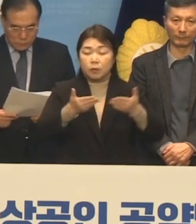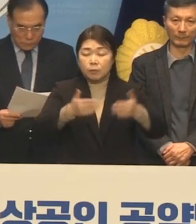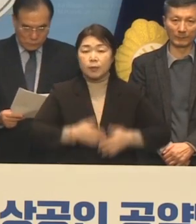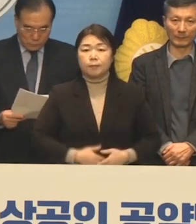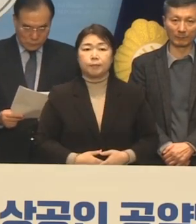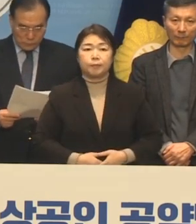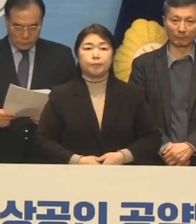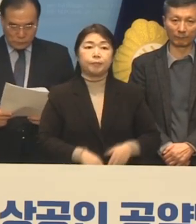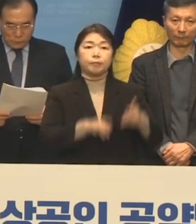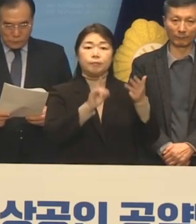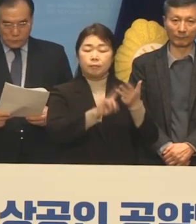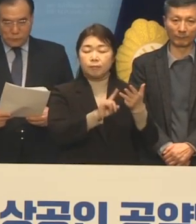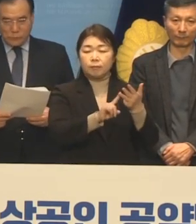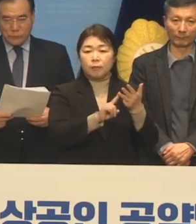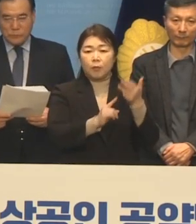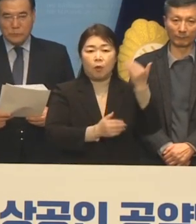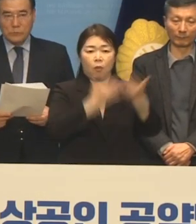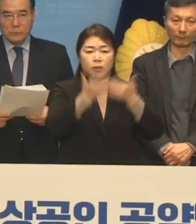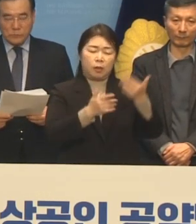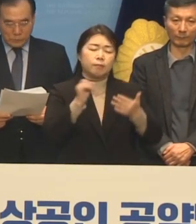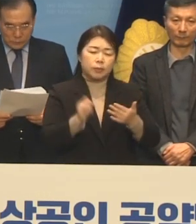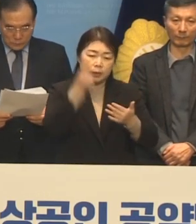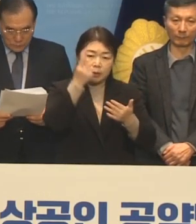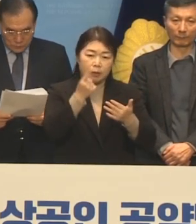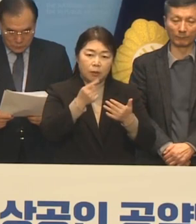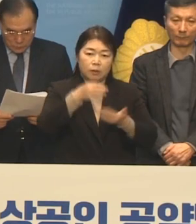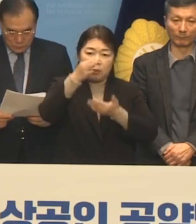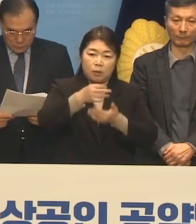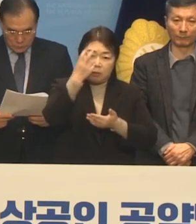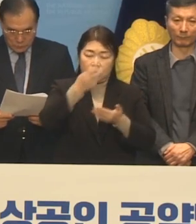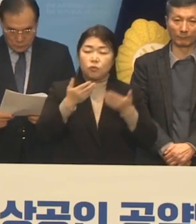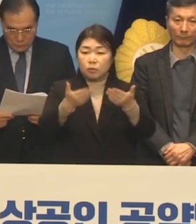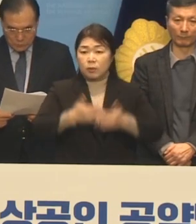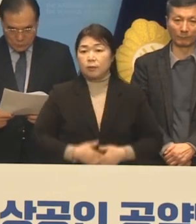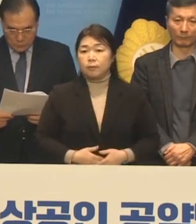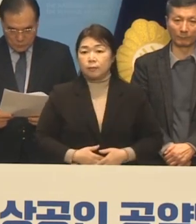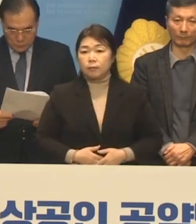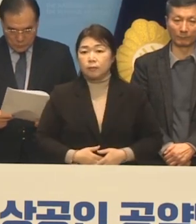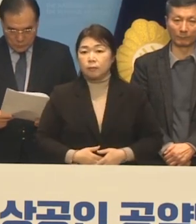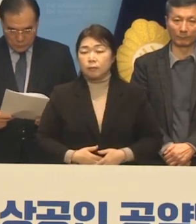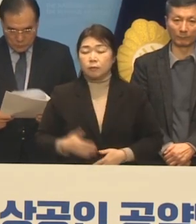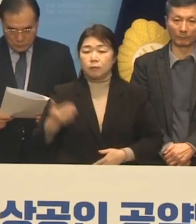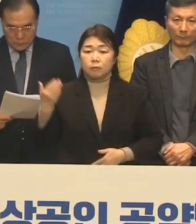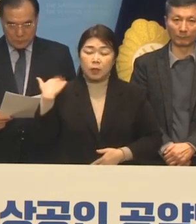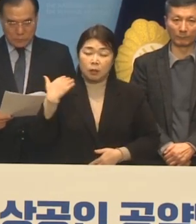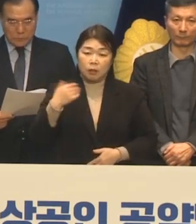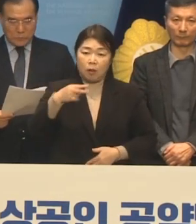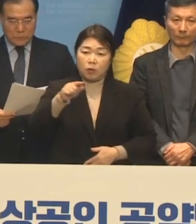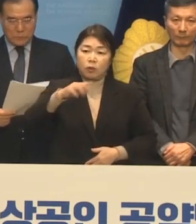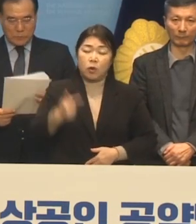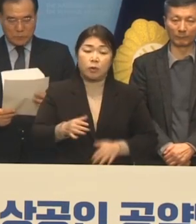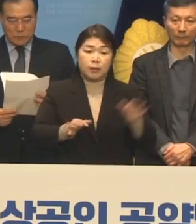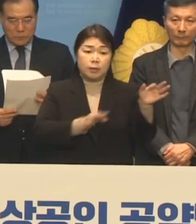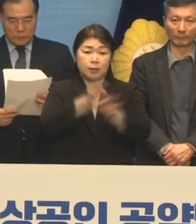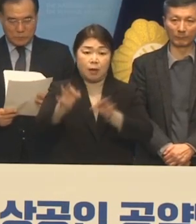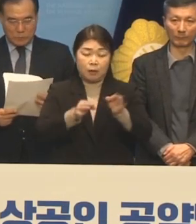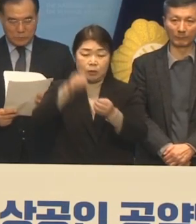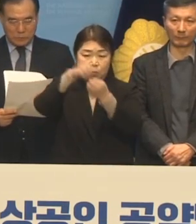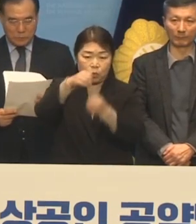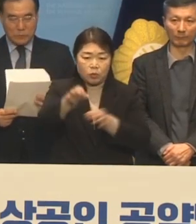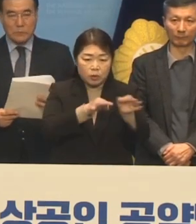화재로부터 소상공인 자영업자의 재산을 지켜내겠습니다. 지난 서천시장 화재처럼